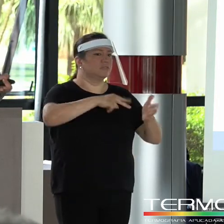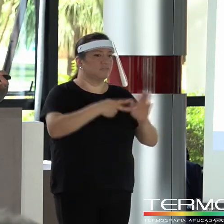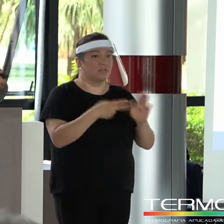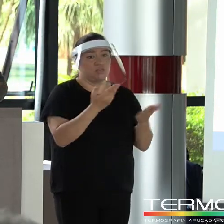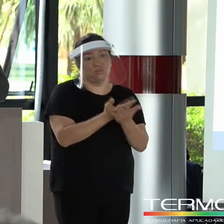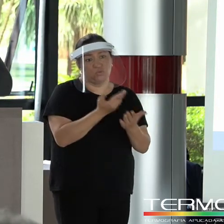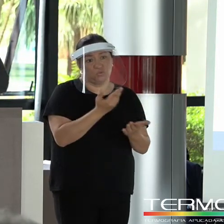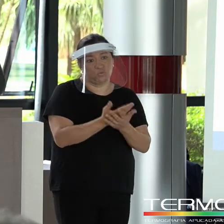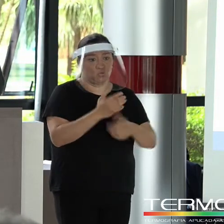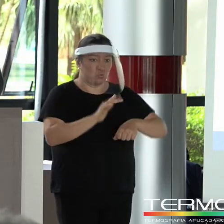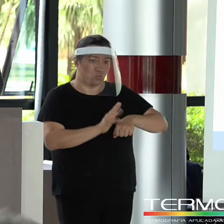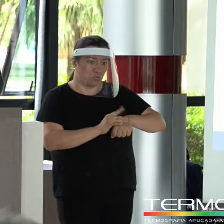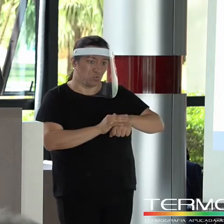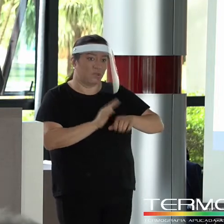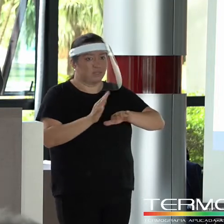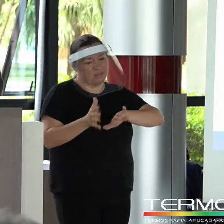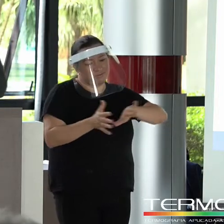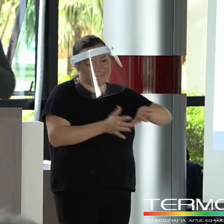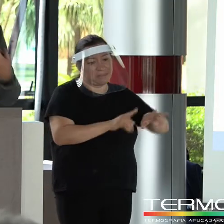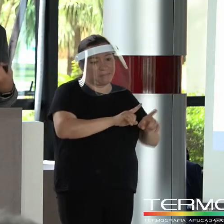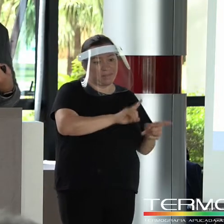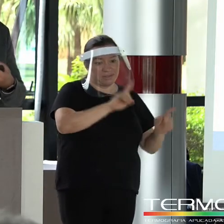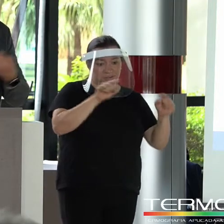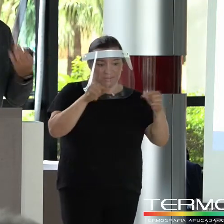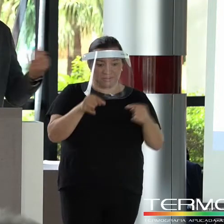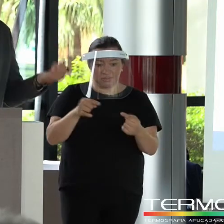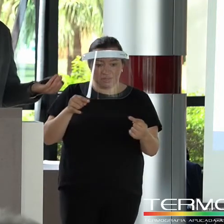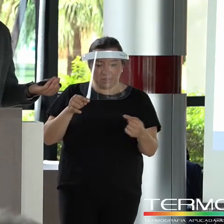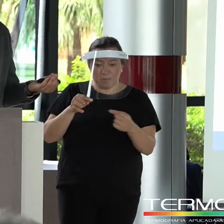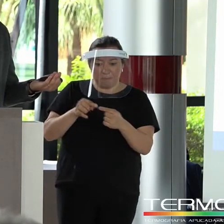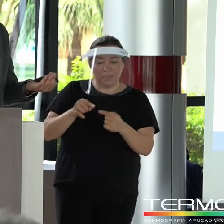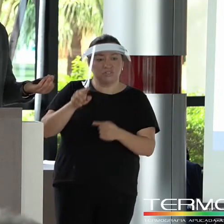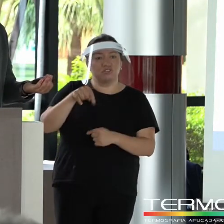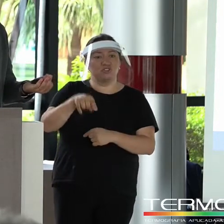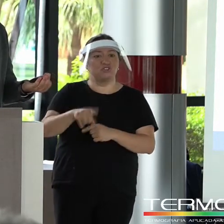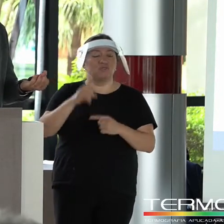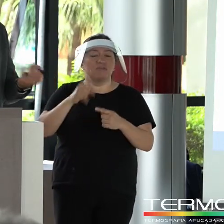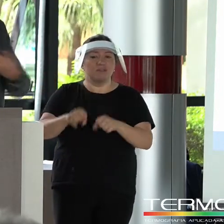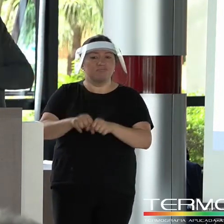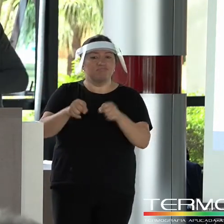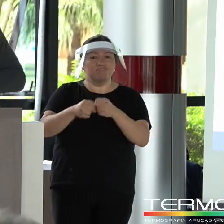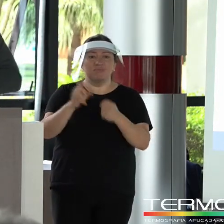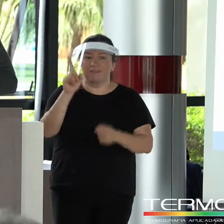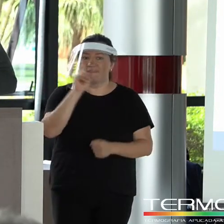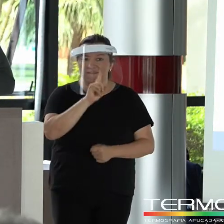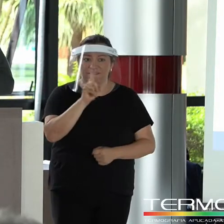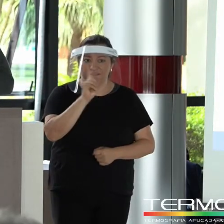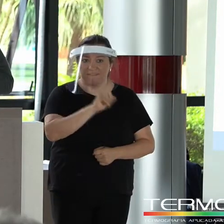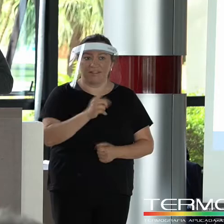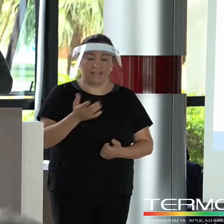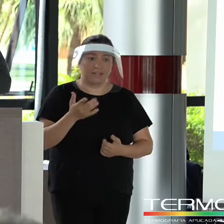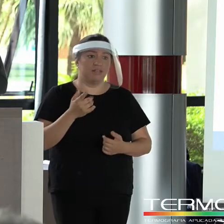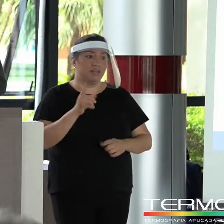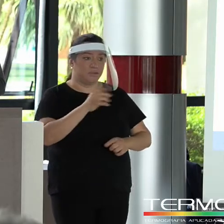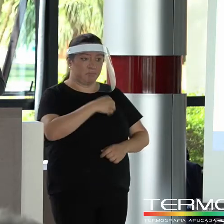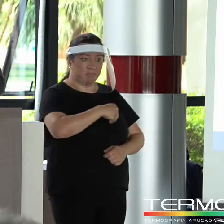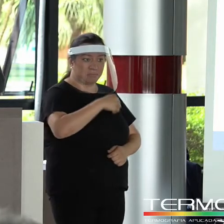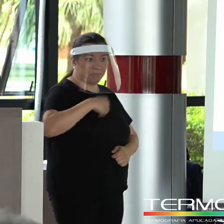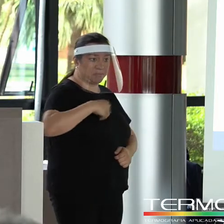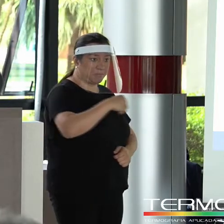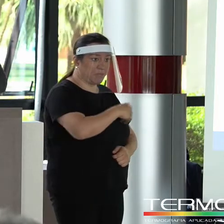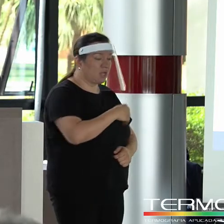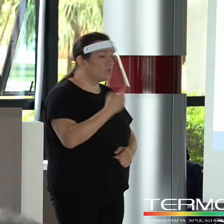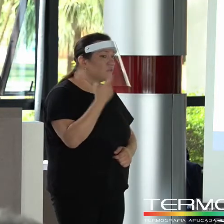em construções. Então, da mesma maneira que os médicos estudam as doenças das pessoas, eu estudo e resolvo